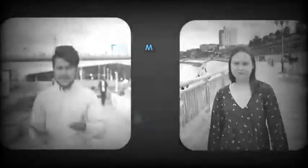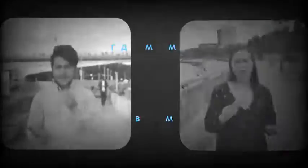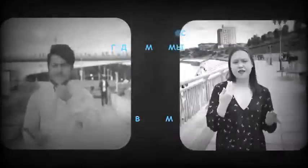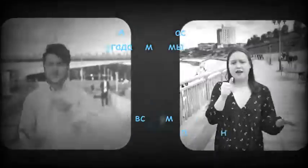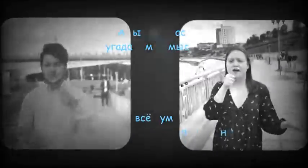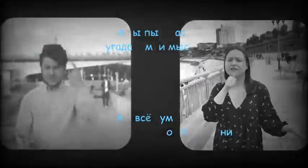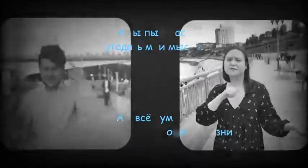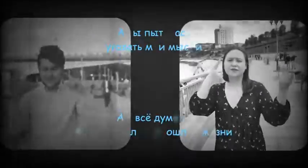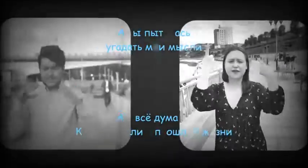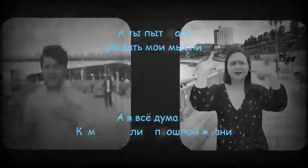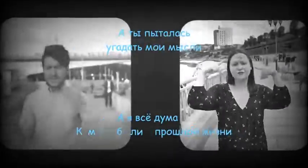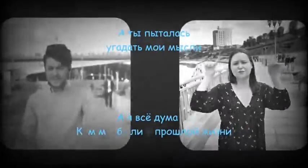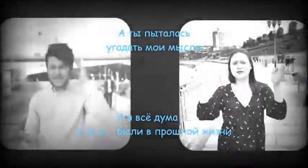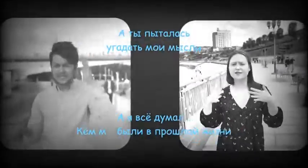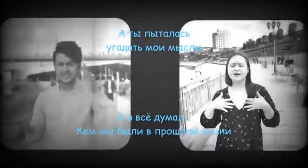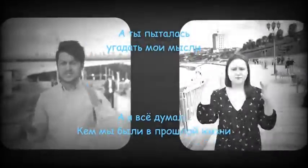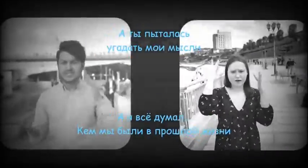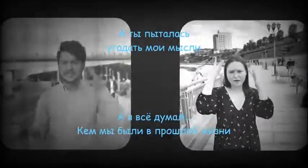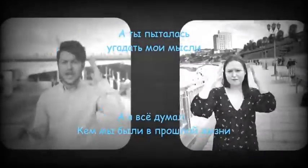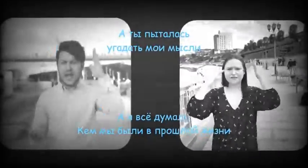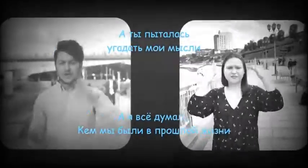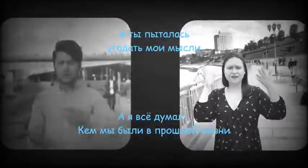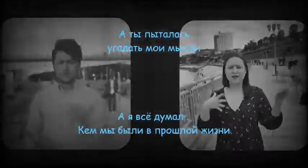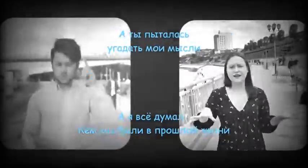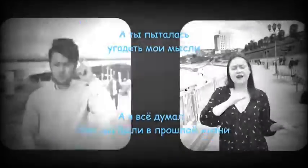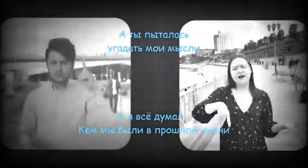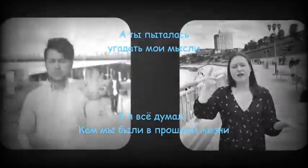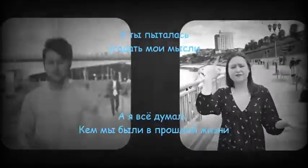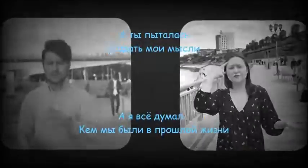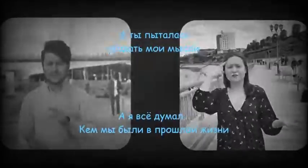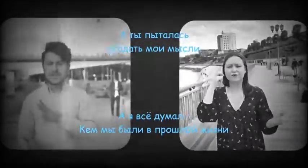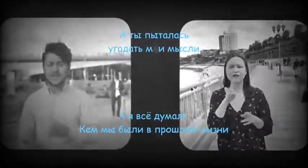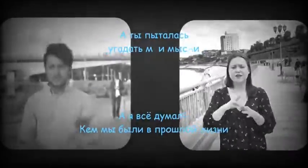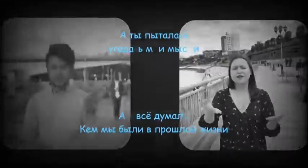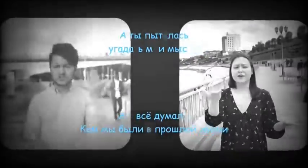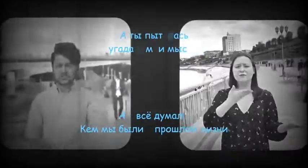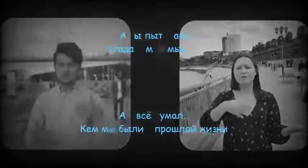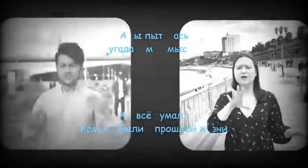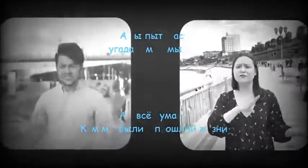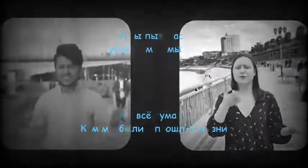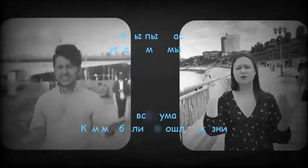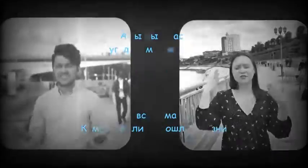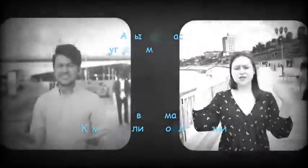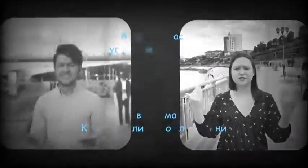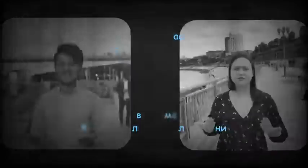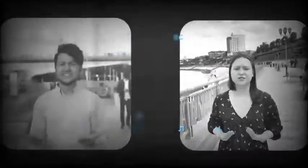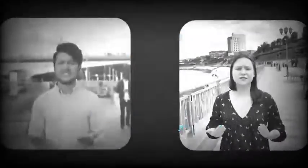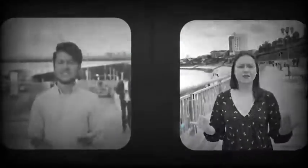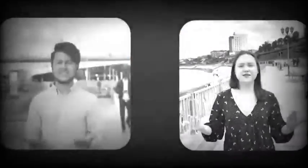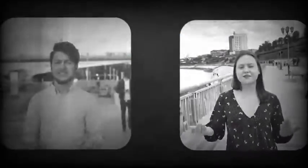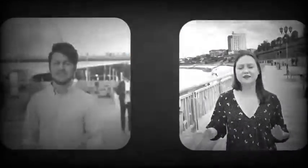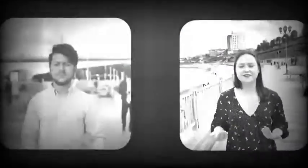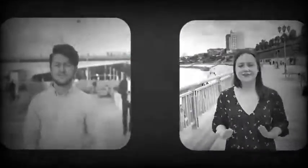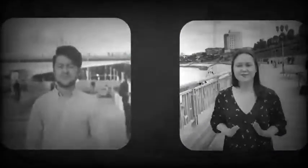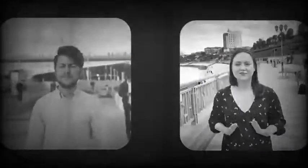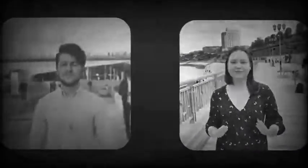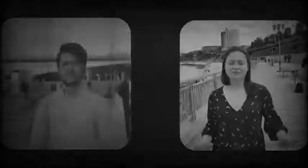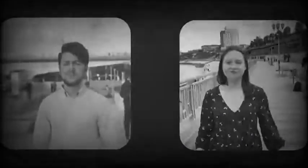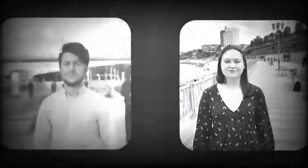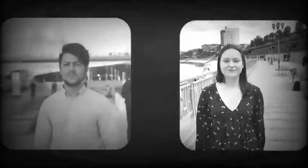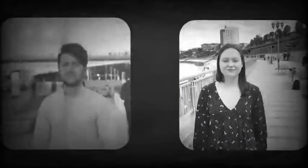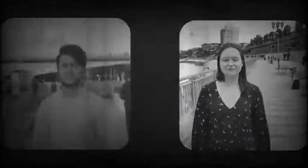А ты пыталась угадать мои мысли, а я все думал, кем мы были в прошлой жизни.